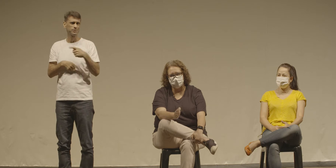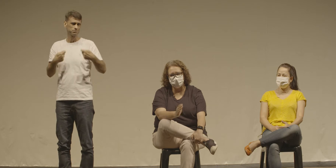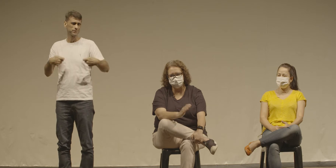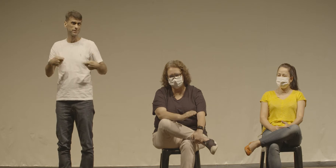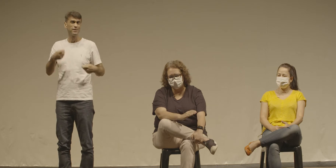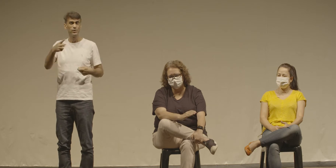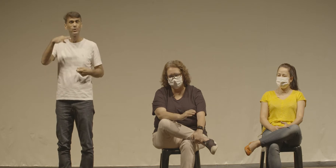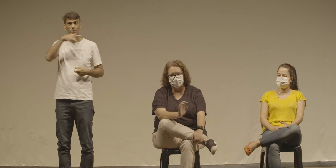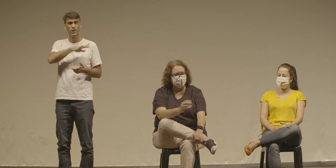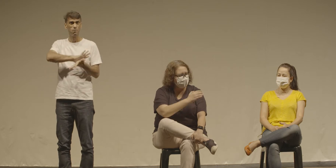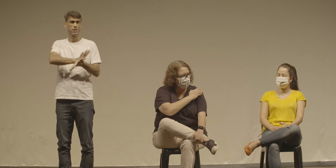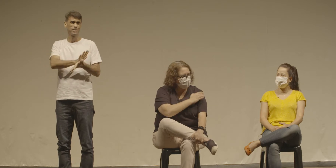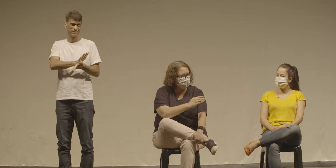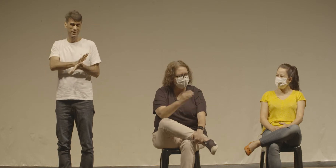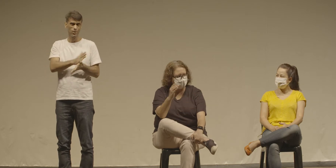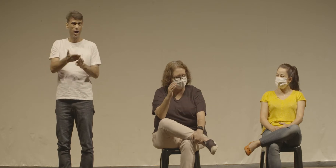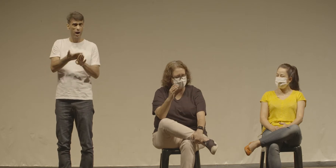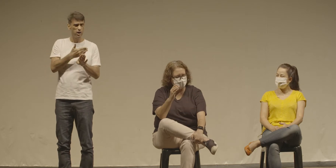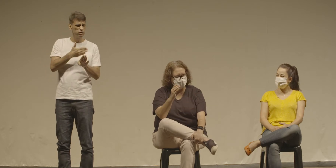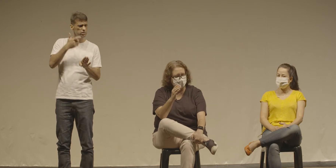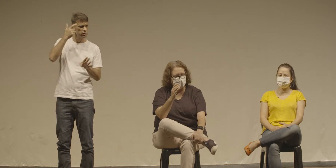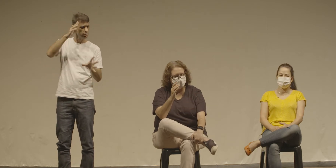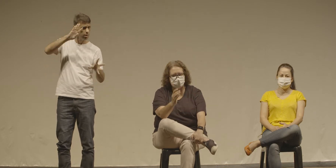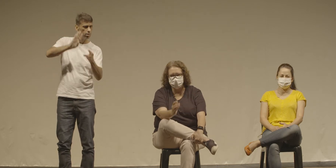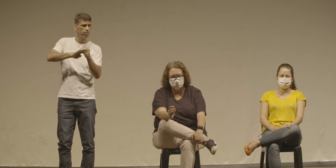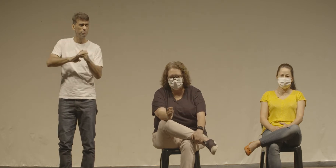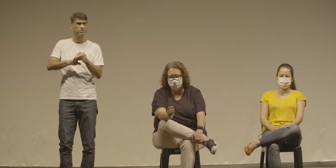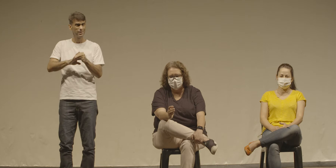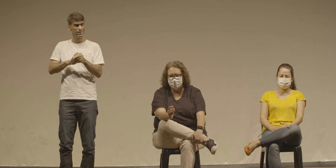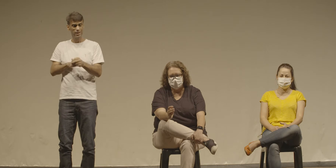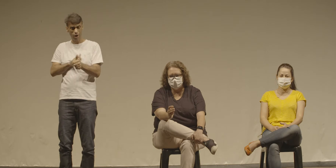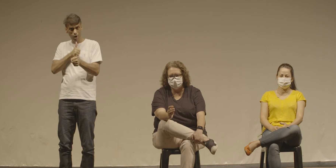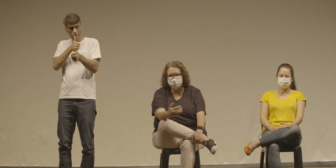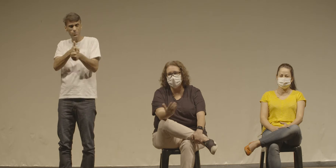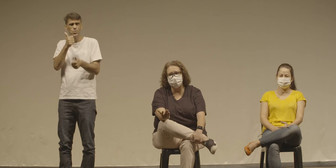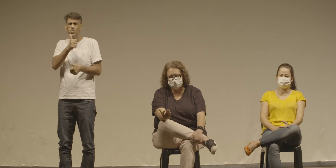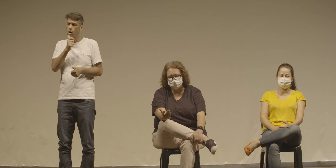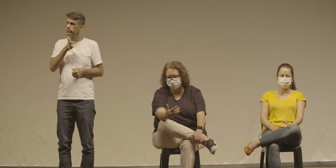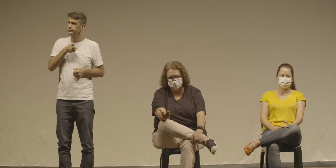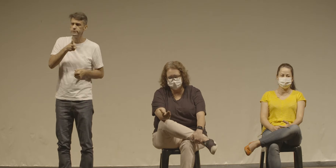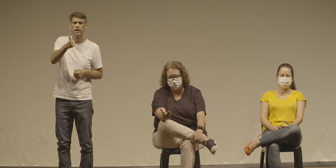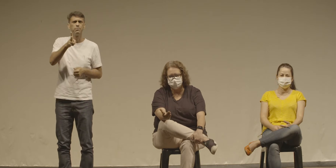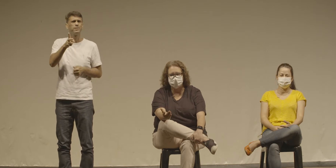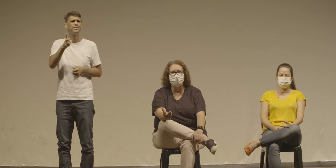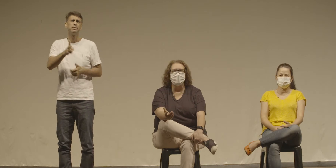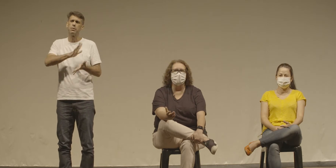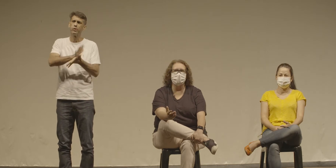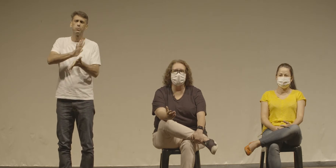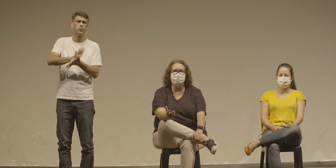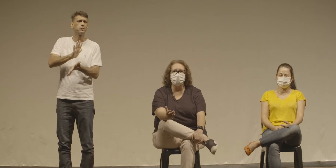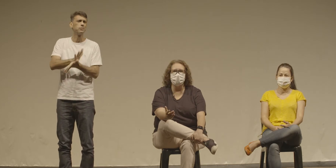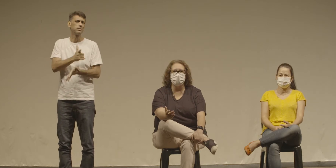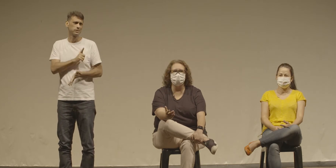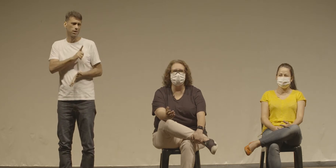o preconceito, ele acompanha a mulher sempre, infelizmente, né?